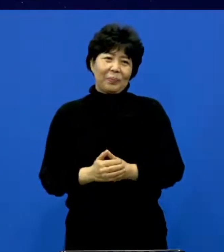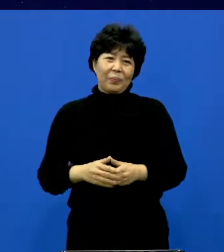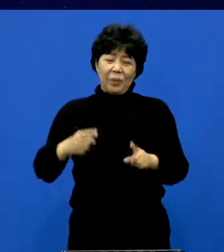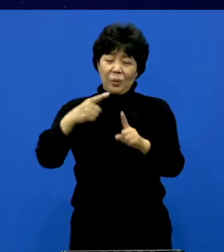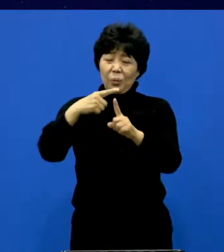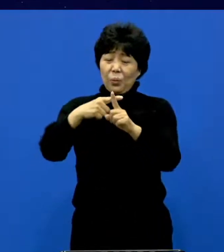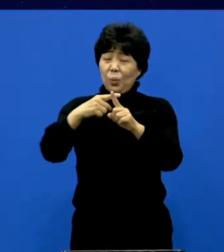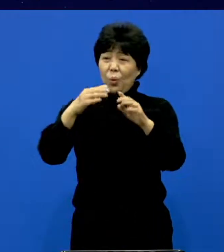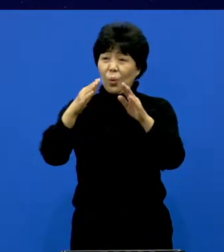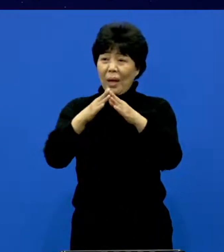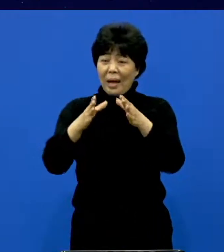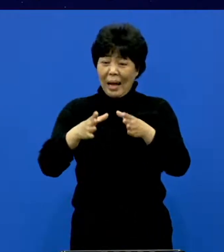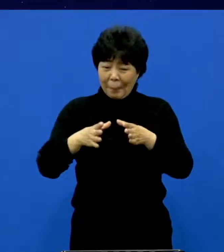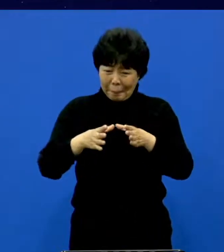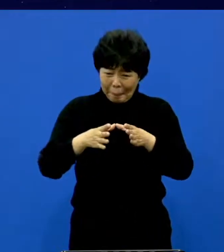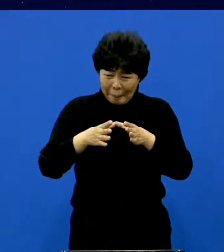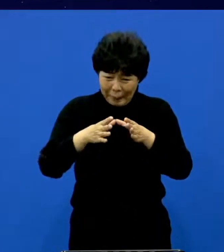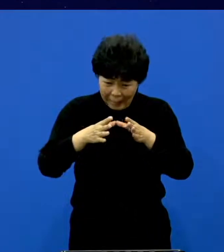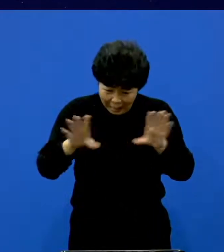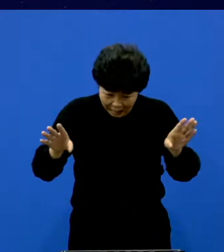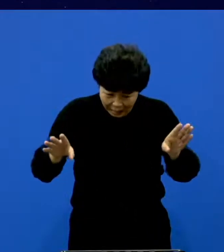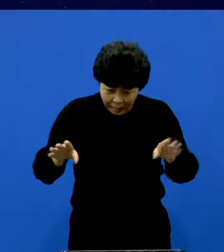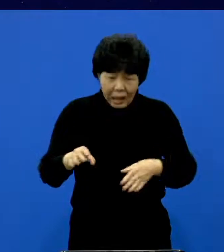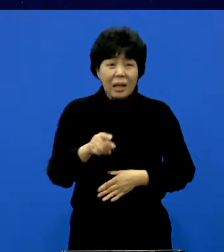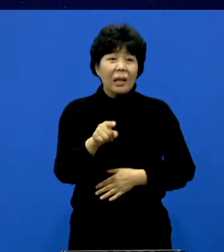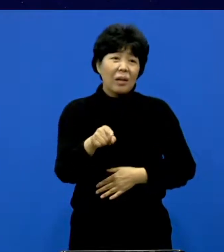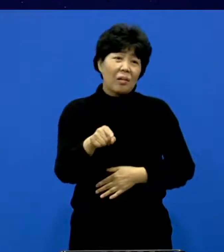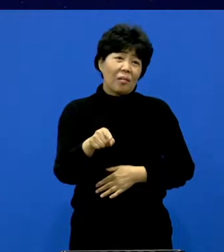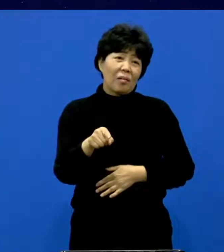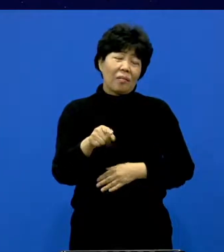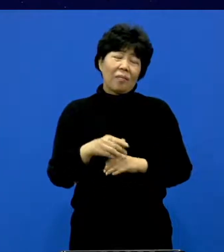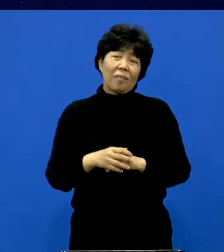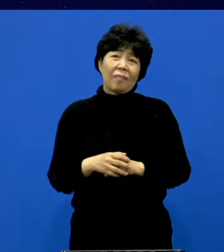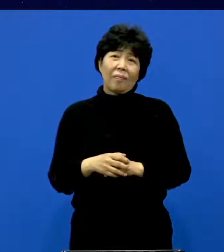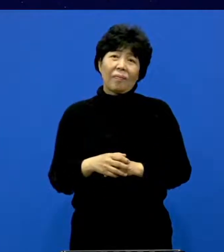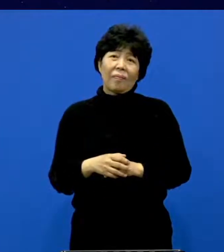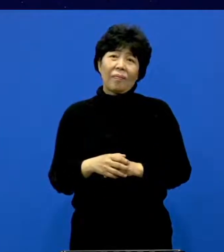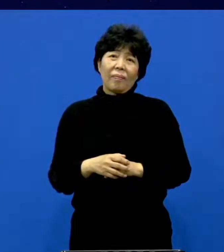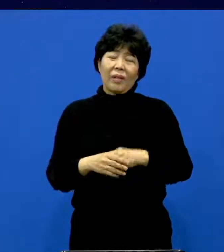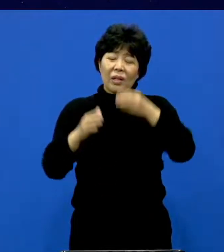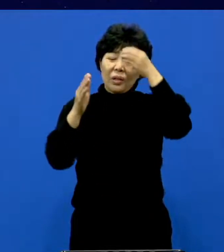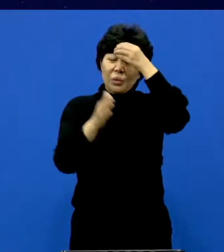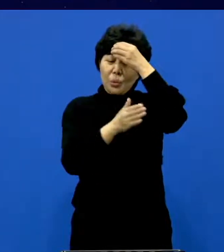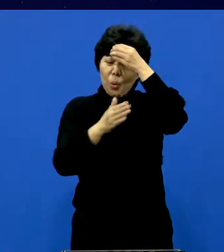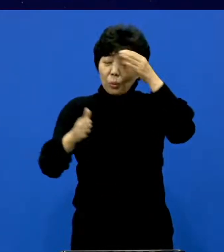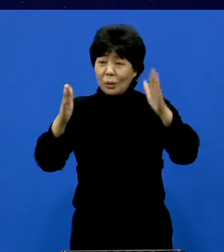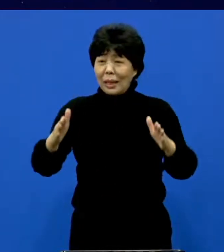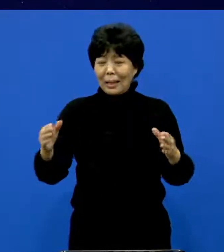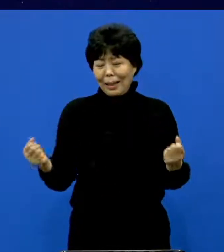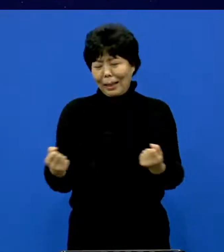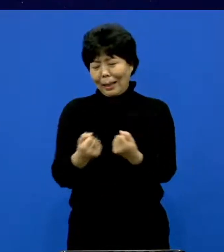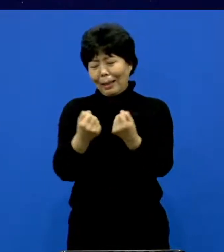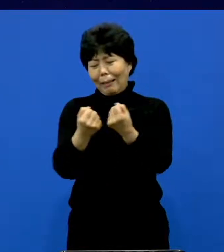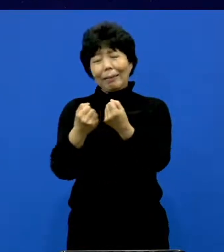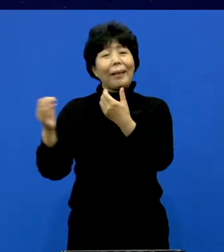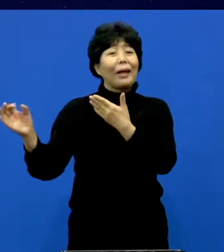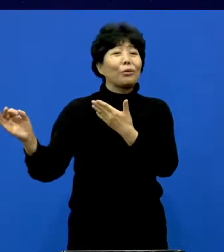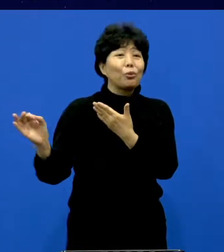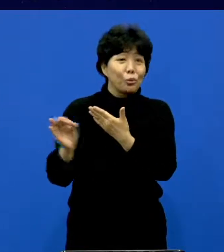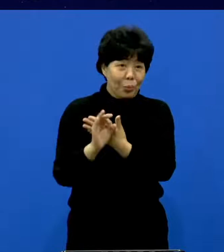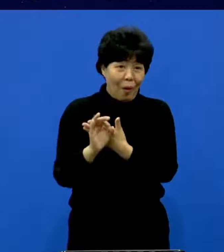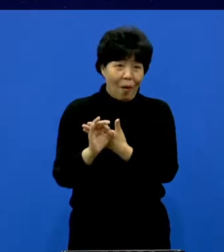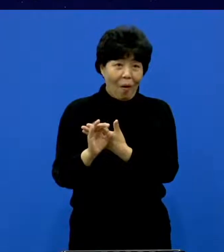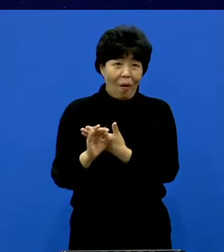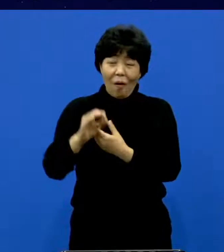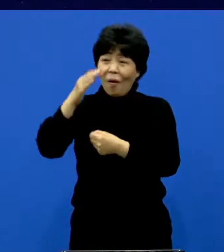여러분? 부르심이 합당한 모습이 아니라는 것입니다. 여러분, 성도들끼리 싸우면, 갈등 관계에 있으면